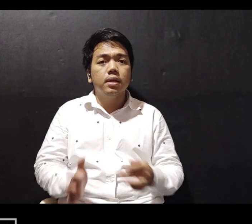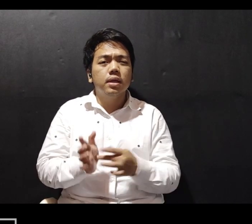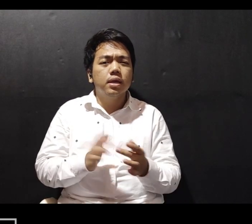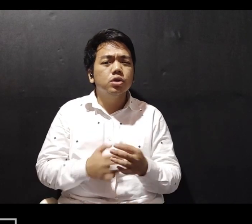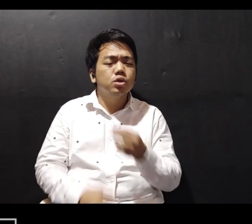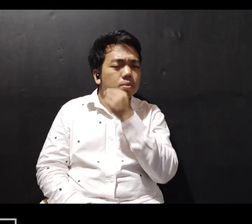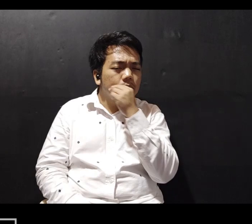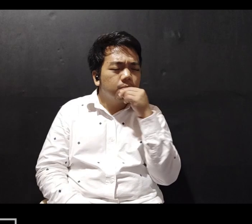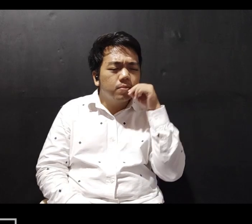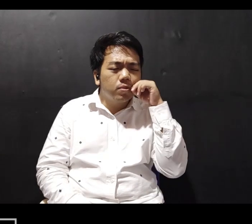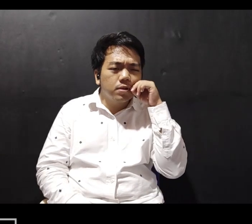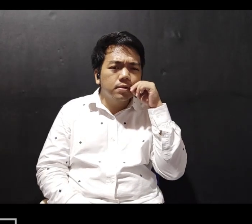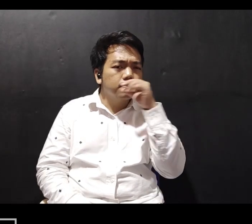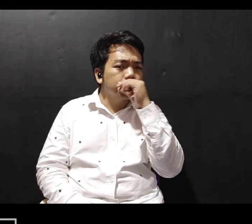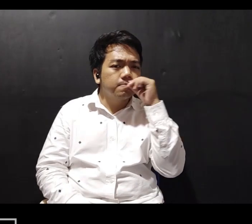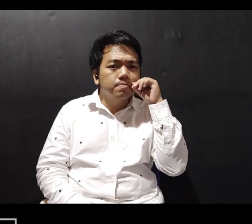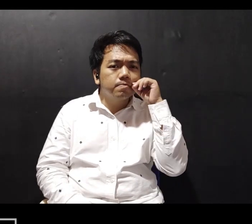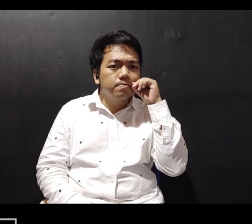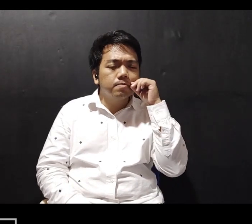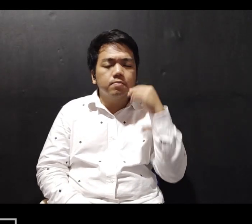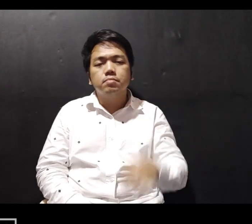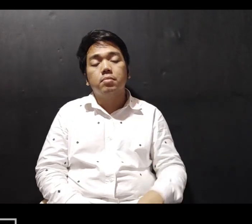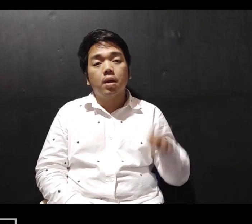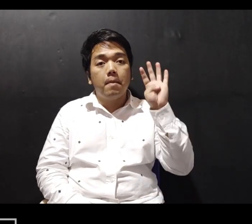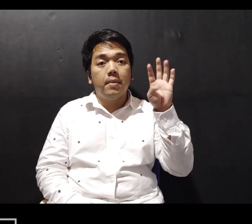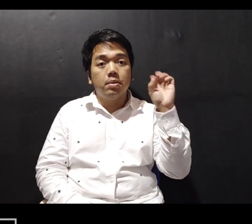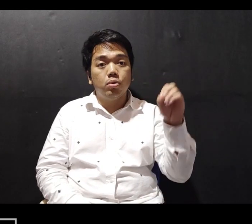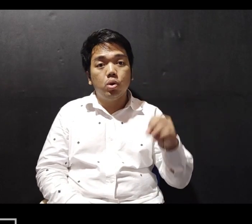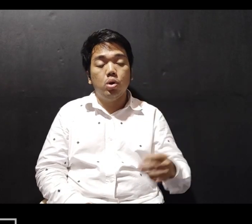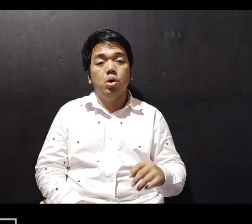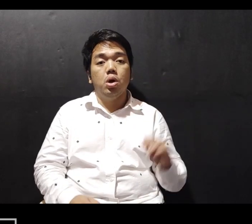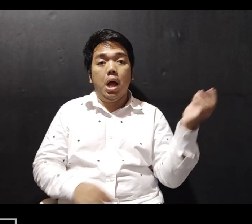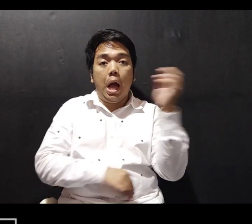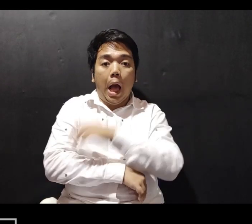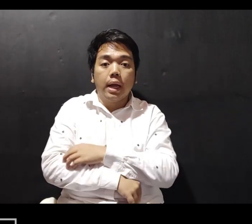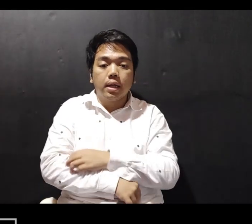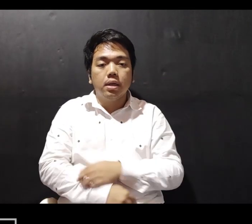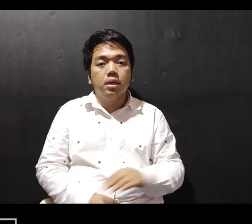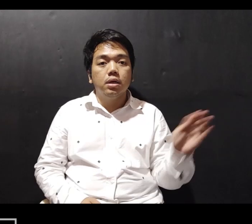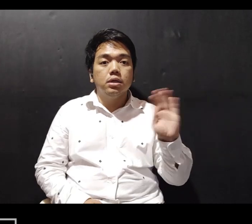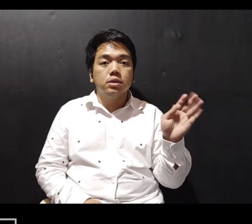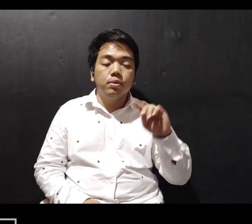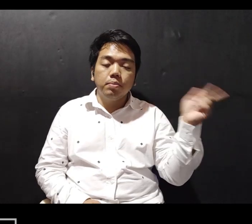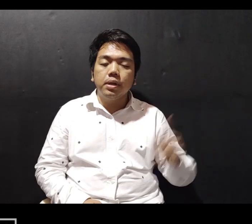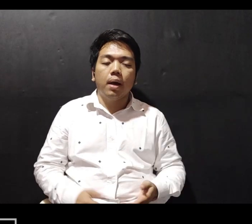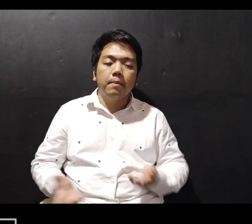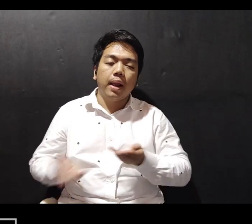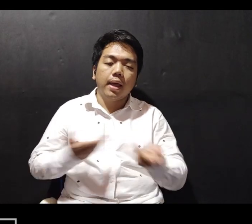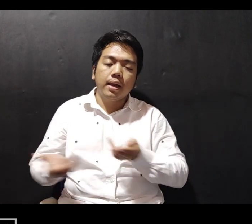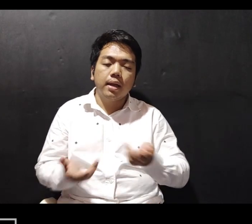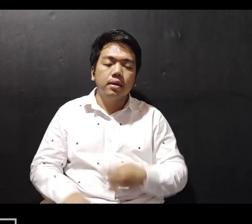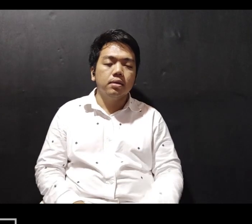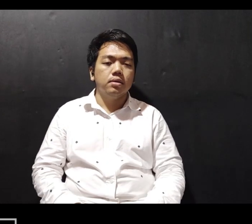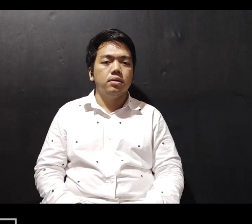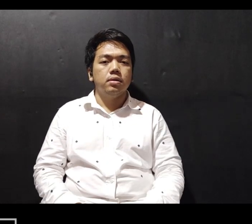Tuhan Yesus berpuasa selama 40 hari sebelum dia dapat memulai pelayanannya. Dan bahkan pada saat ini, right